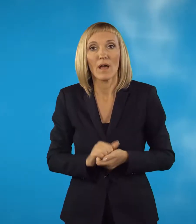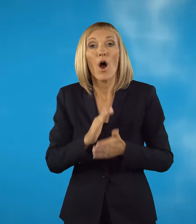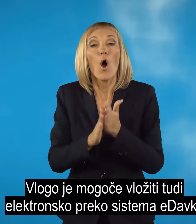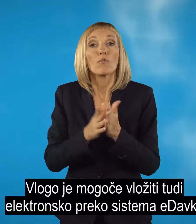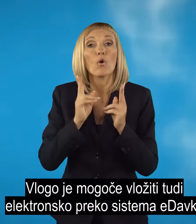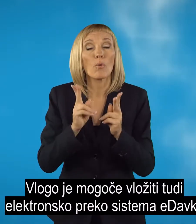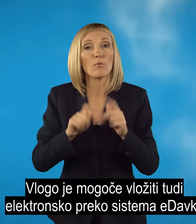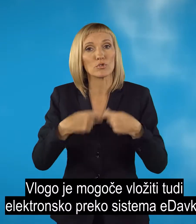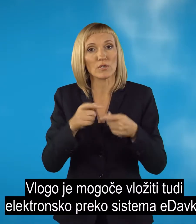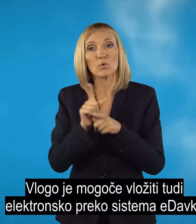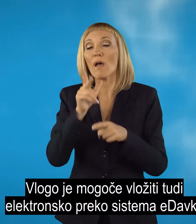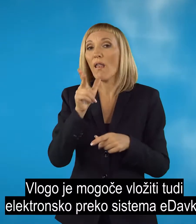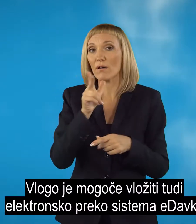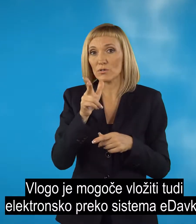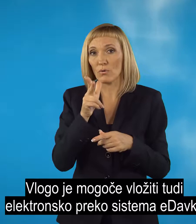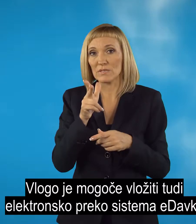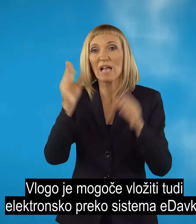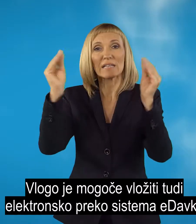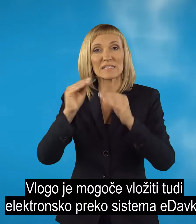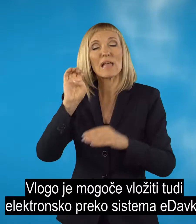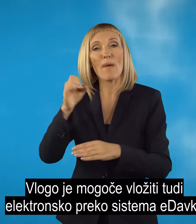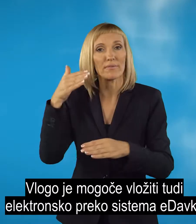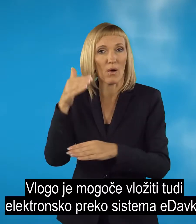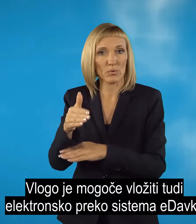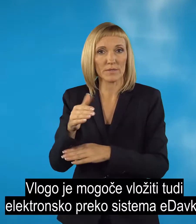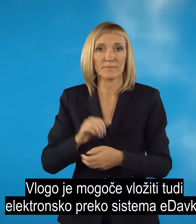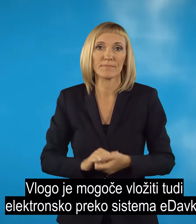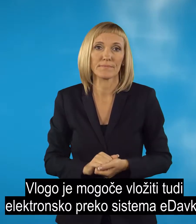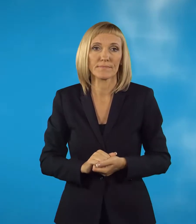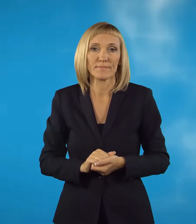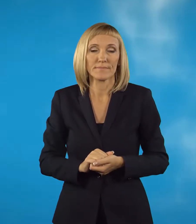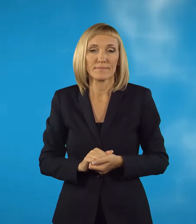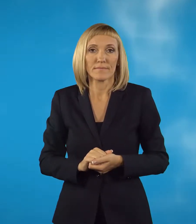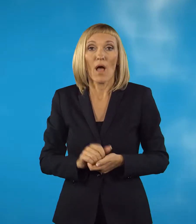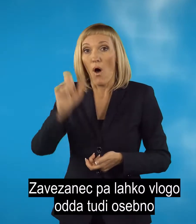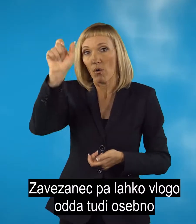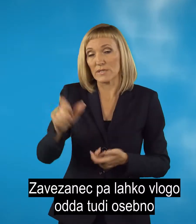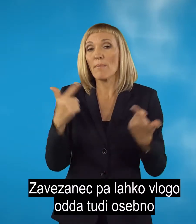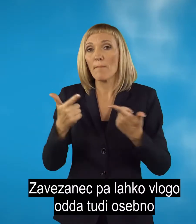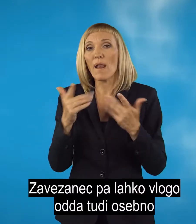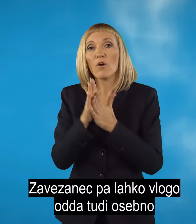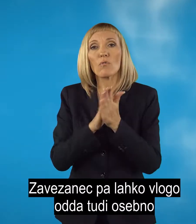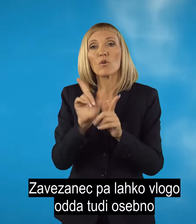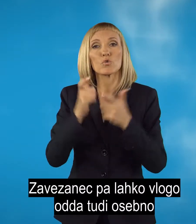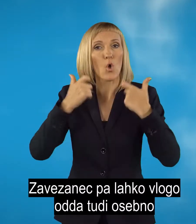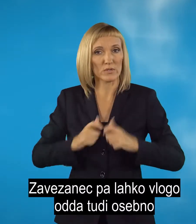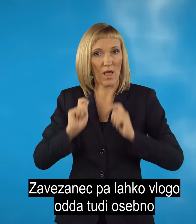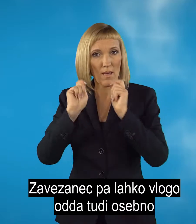Vlogo je mogoče vložiti tudi elektronsko preko sistema e-davki. Zavezanec pa lahko vlogo odda tudi osebno ali